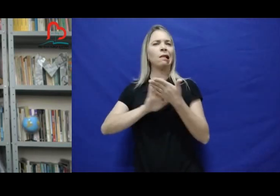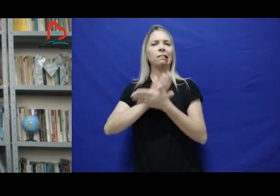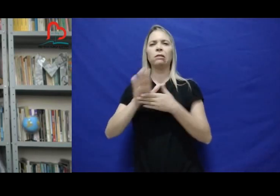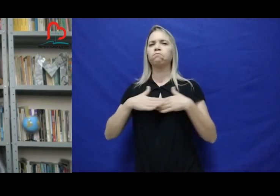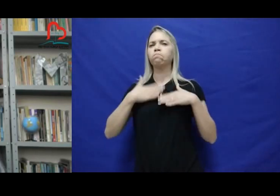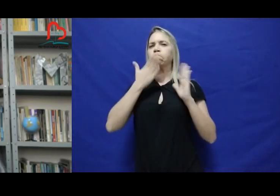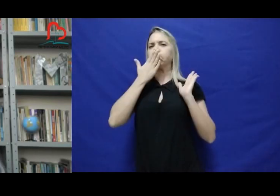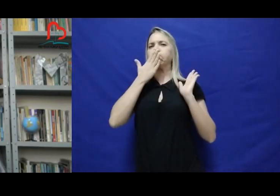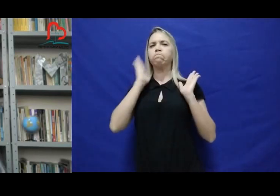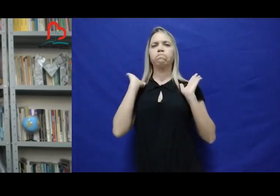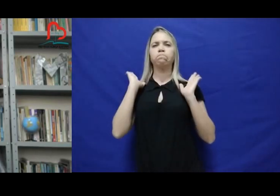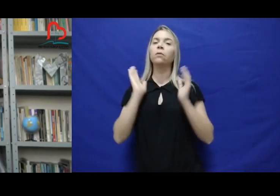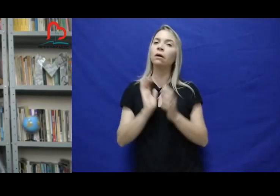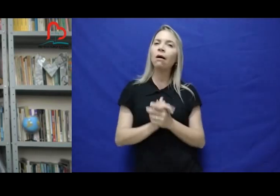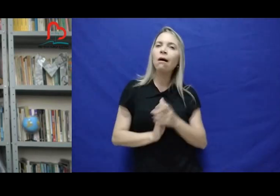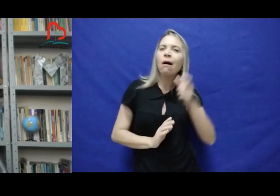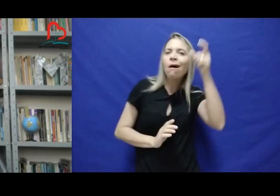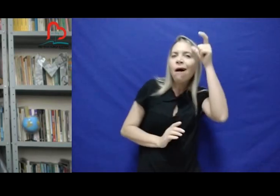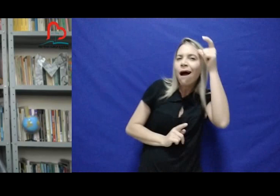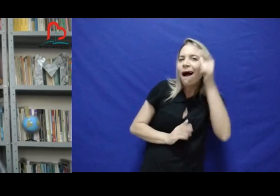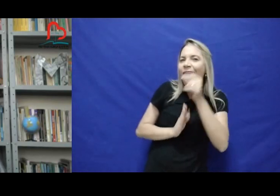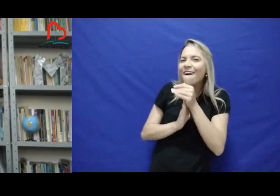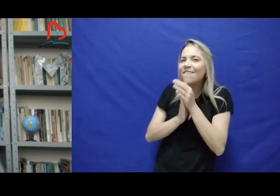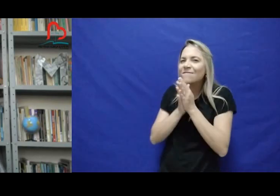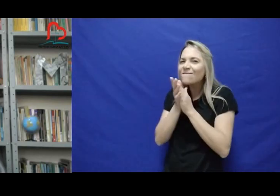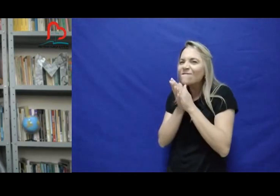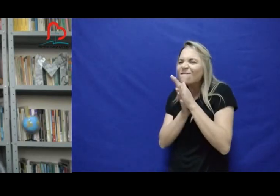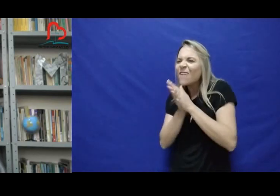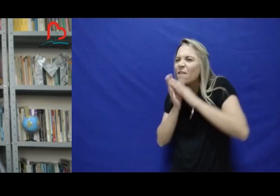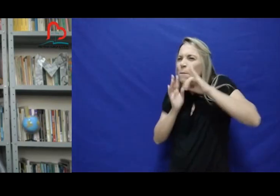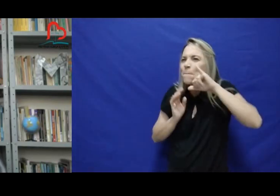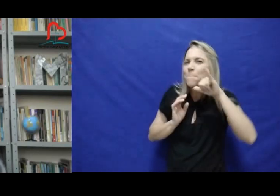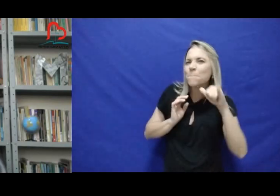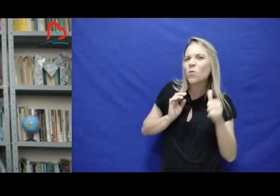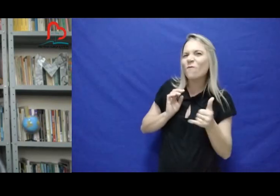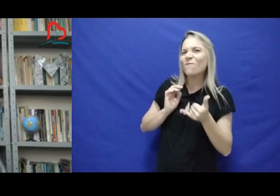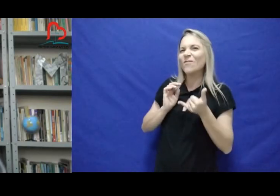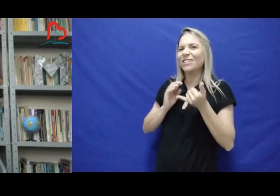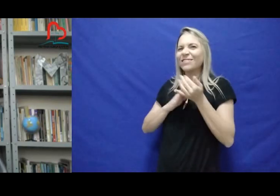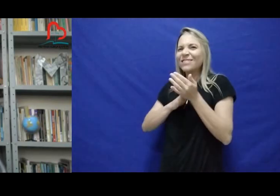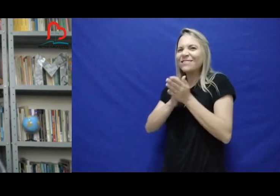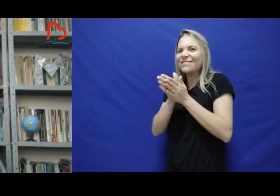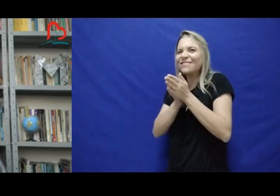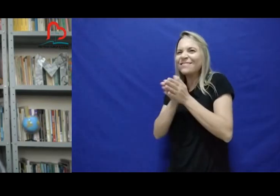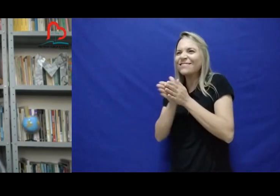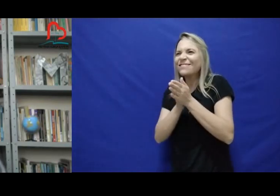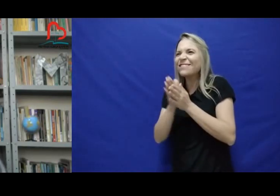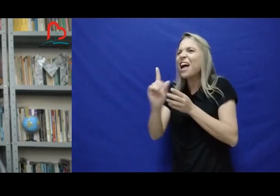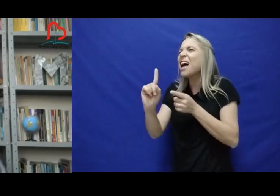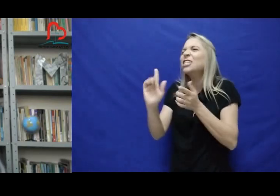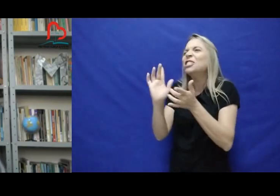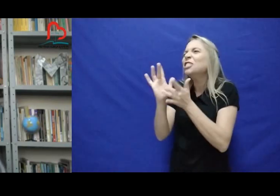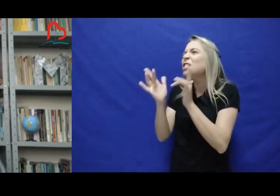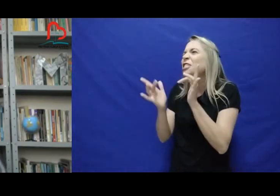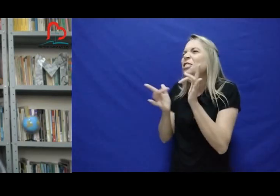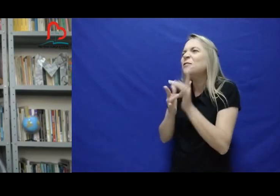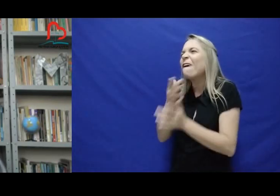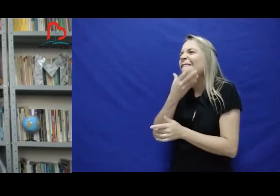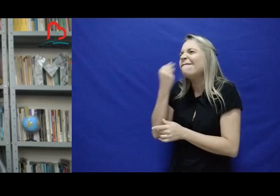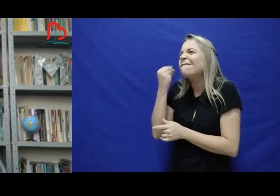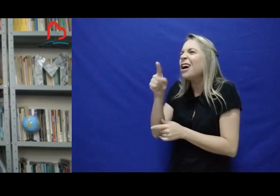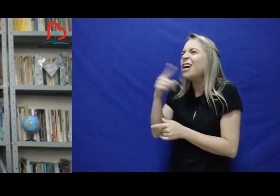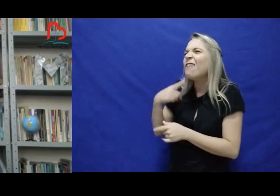tentador, pode ter certeza, você e eu também o seremos. Se sendo Jesus o